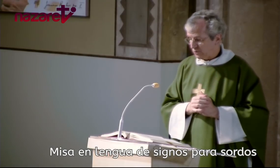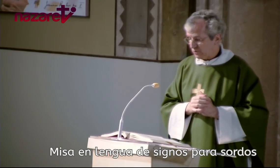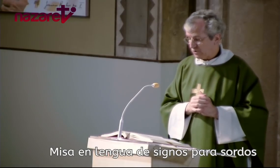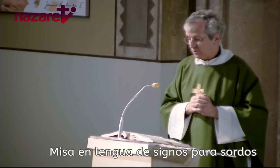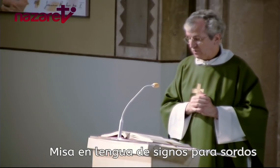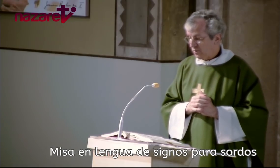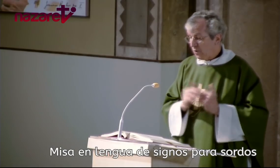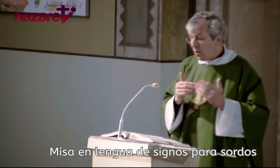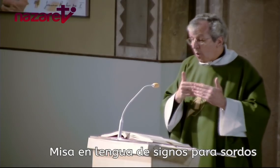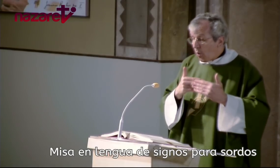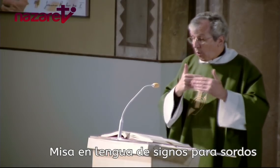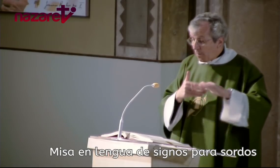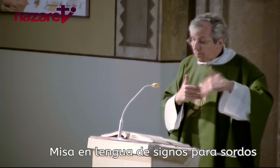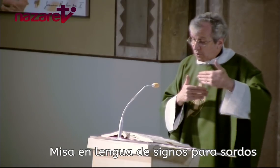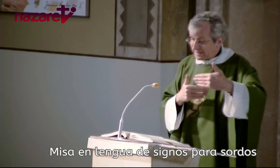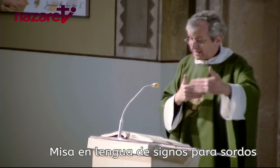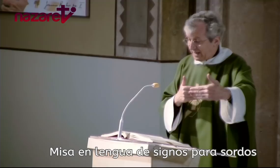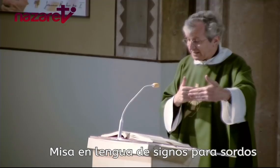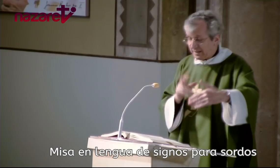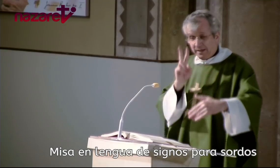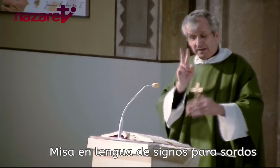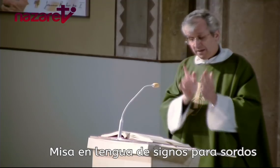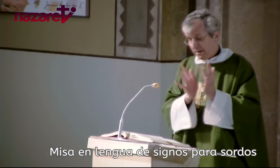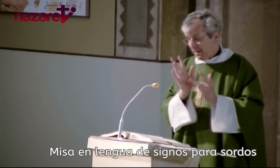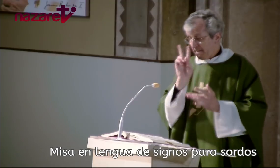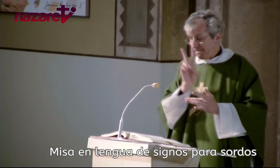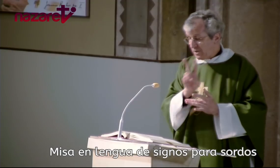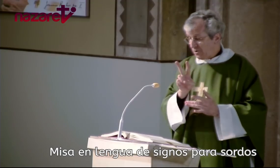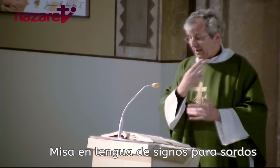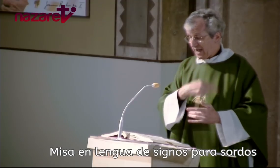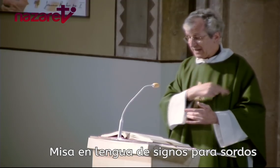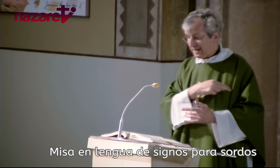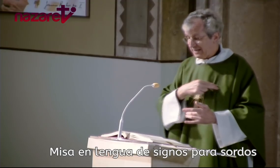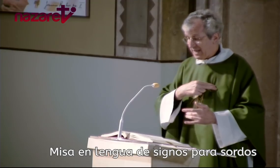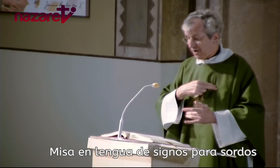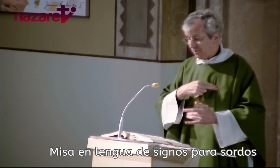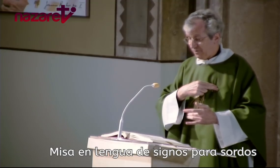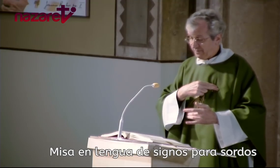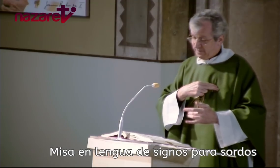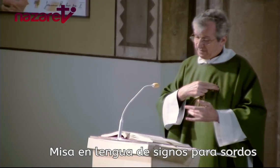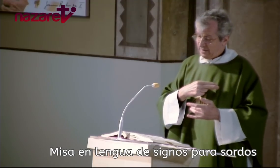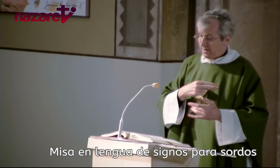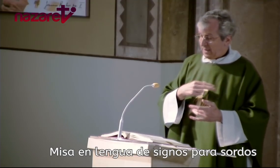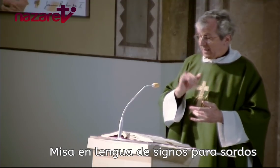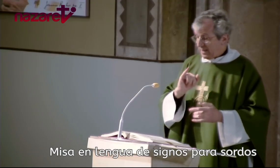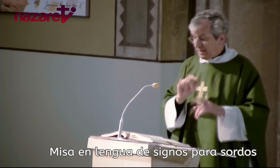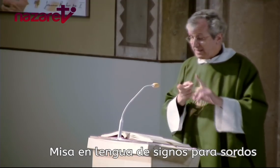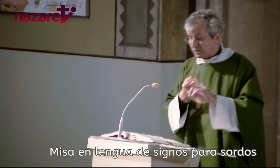Jesús. Un poco más adelante vio a Santiago y a su